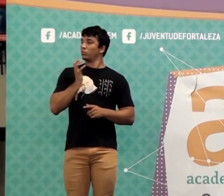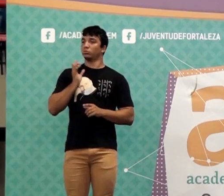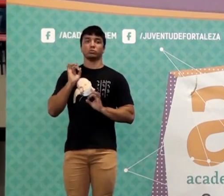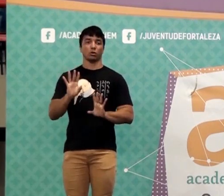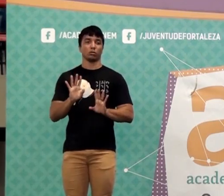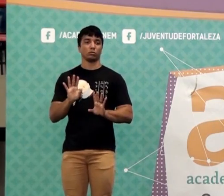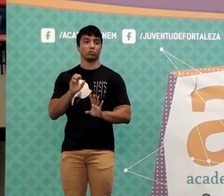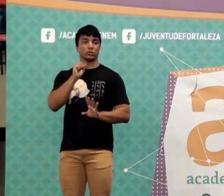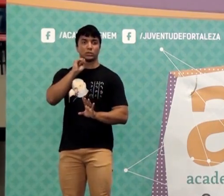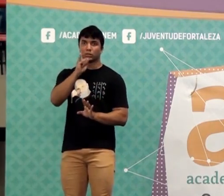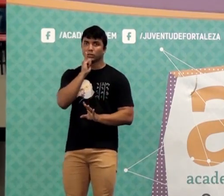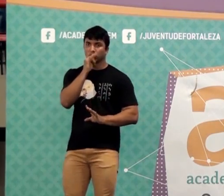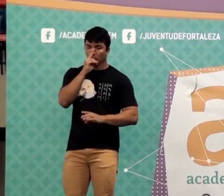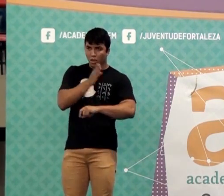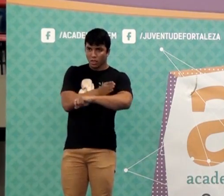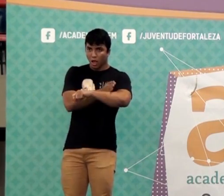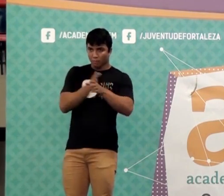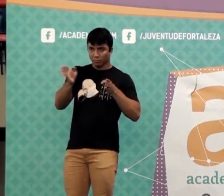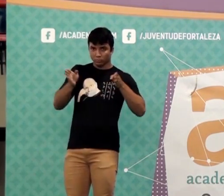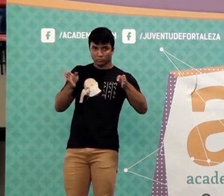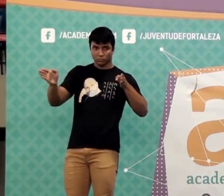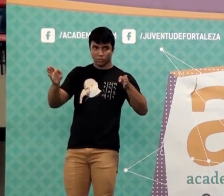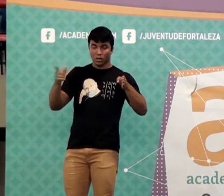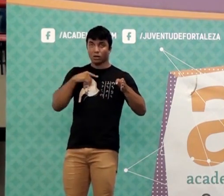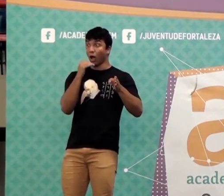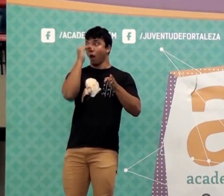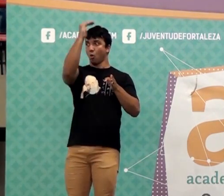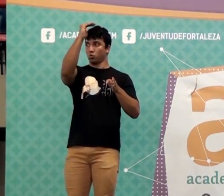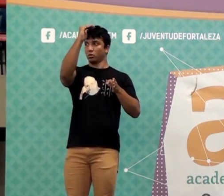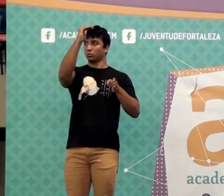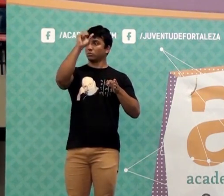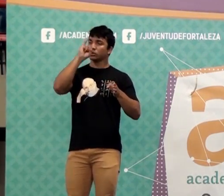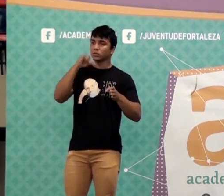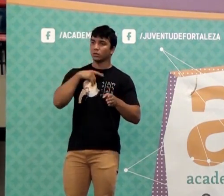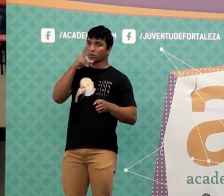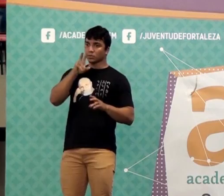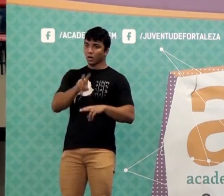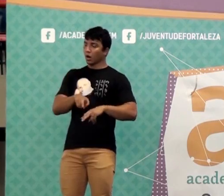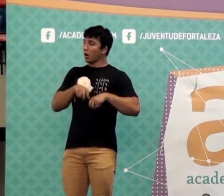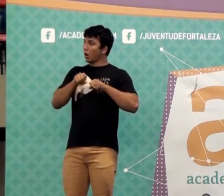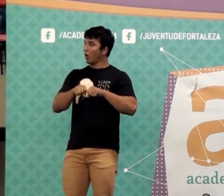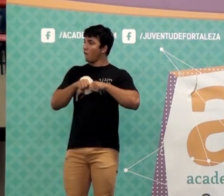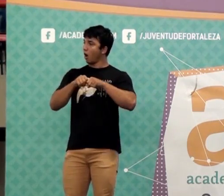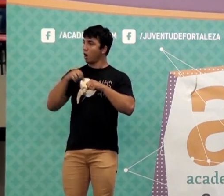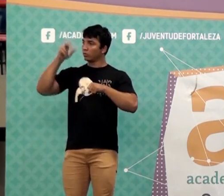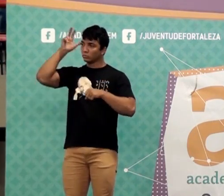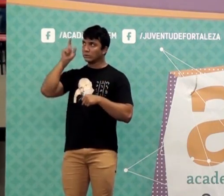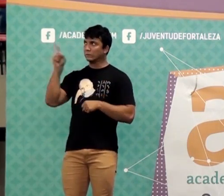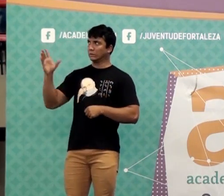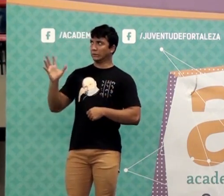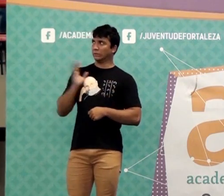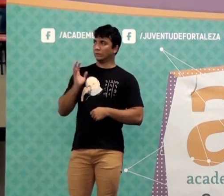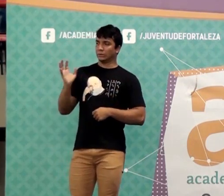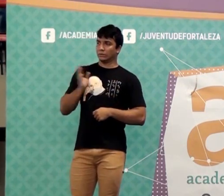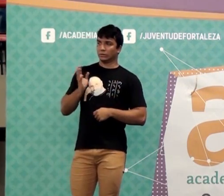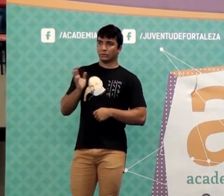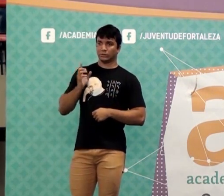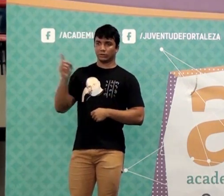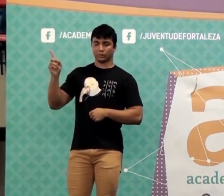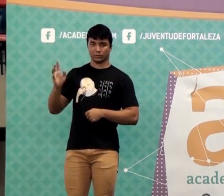cavalo. Se tu estivesse na Idade Média, na Alta Idade Média, passou um cara de cavalo, tu já ia dizer, aí ó, estourado